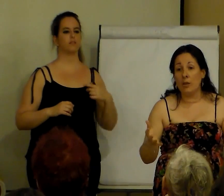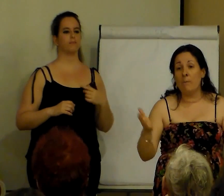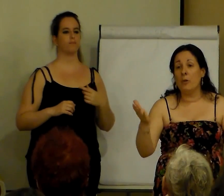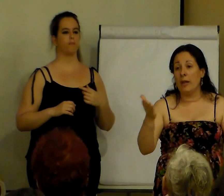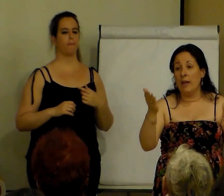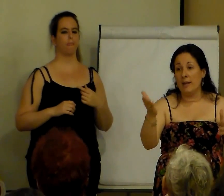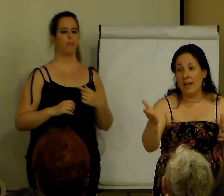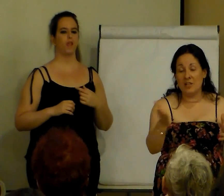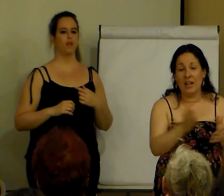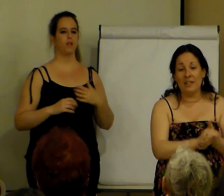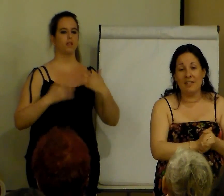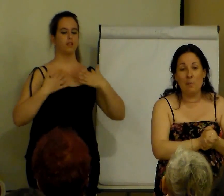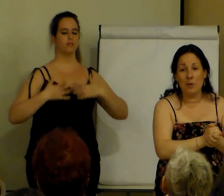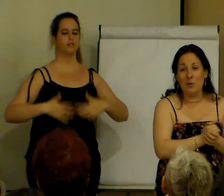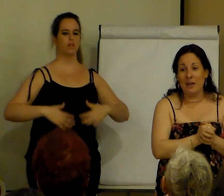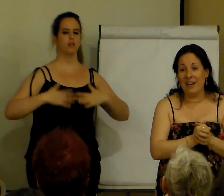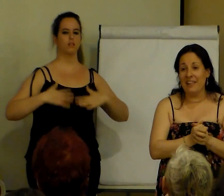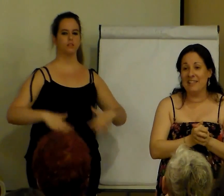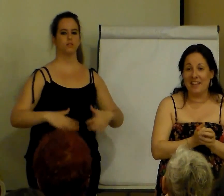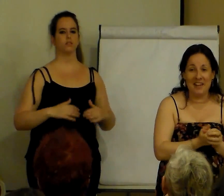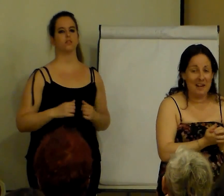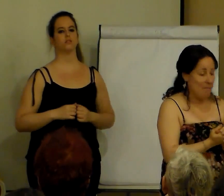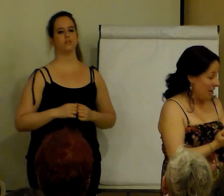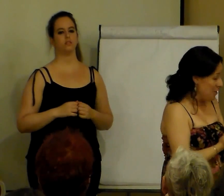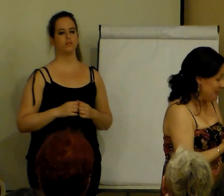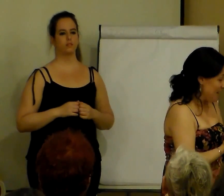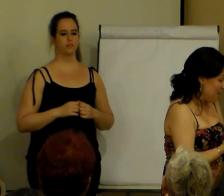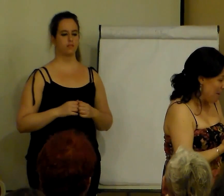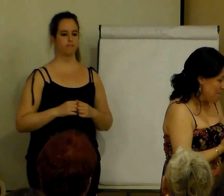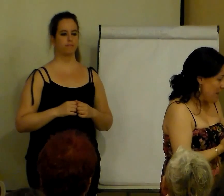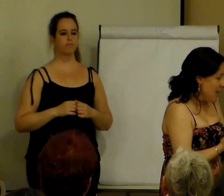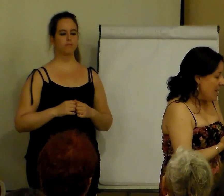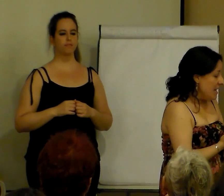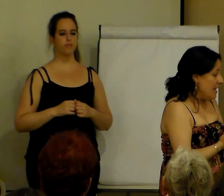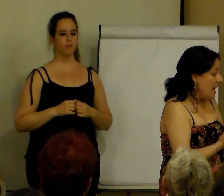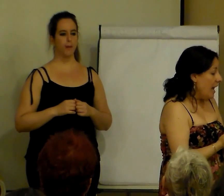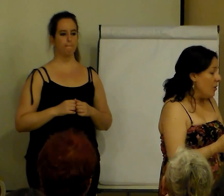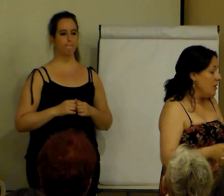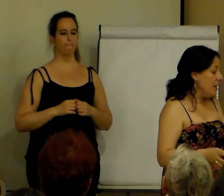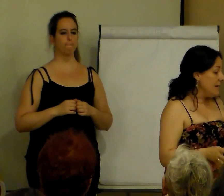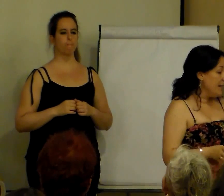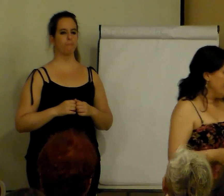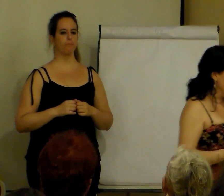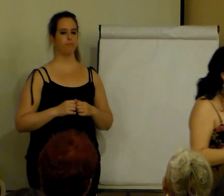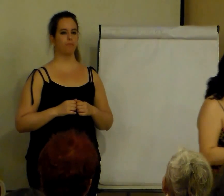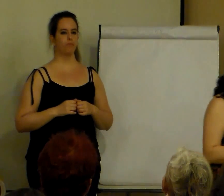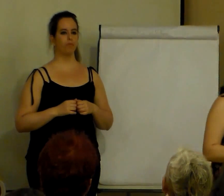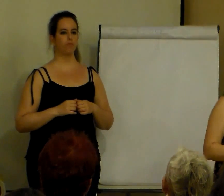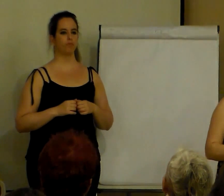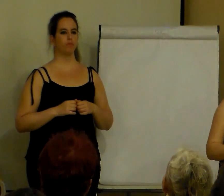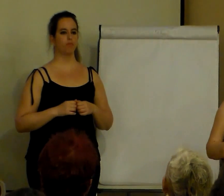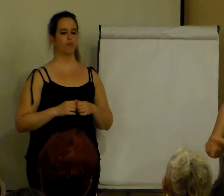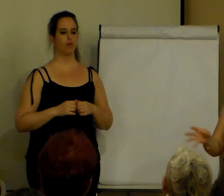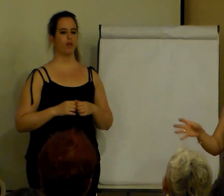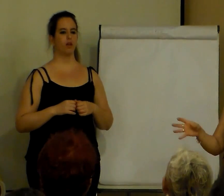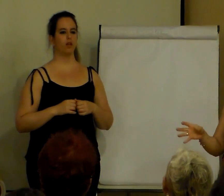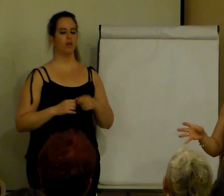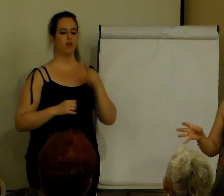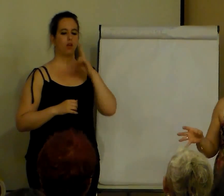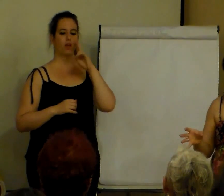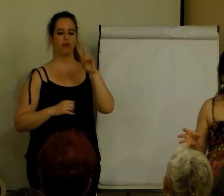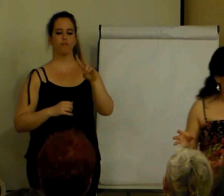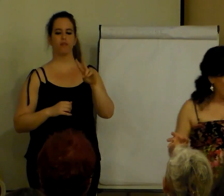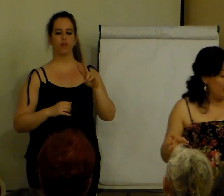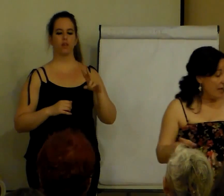de distintos tipos, que las chicas después nos van a desasnar más con ese tema. Y algo interesante que vi en uno de los artículos